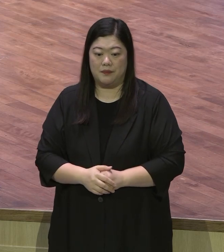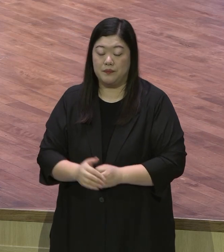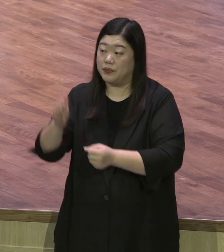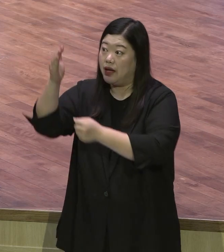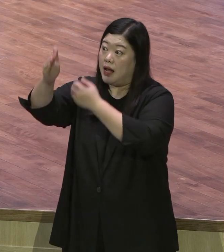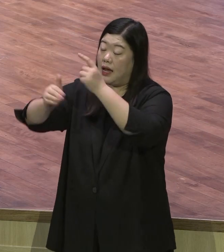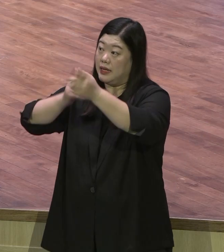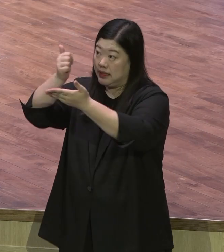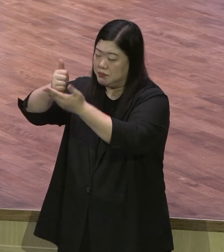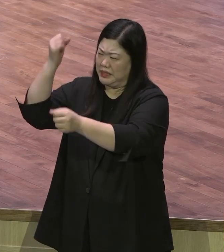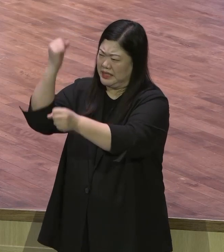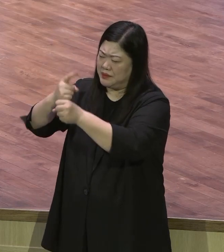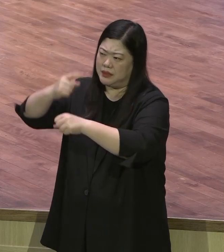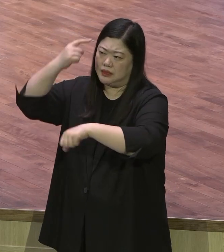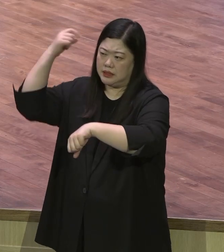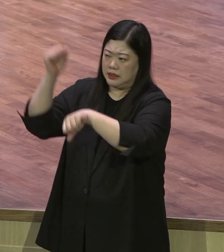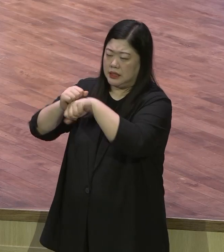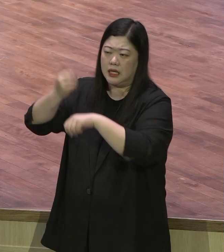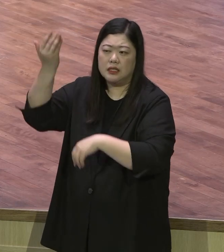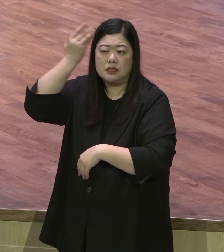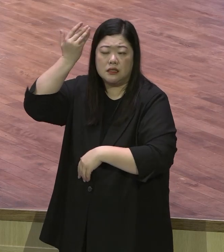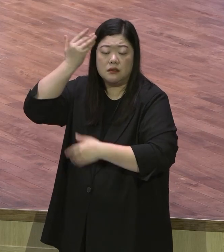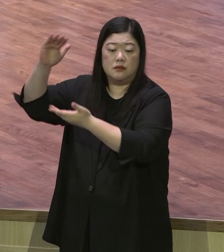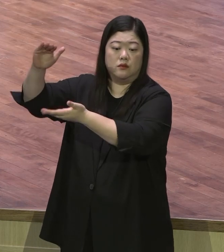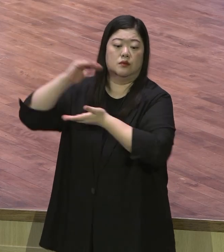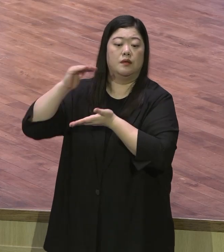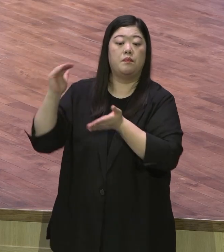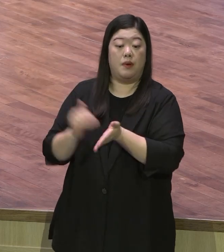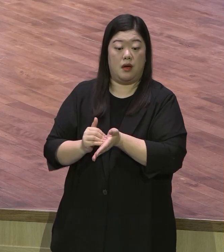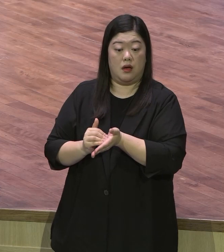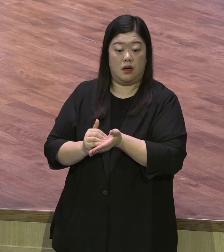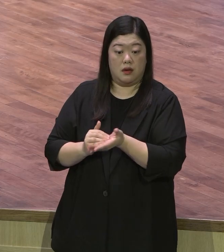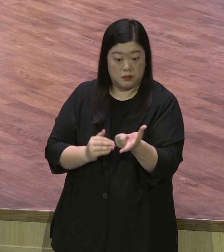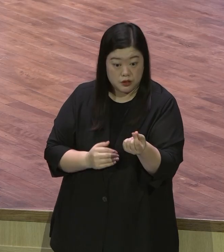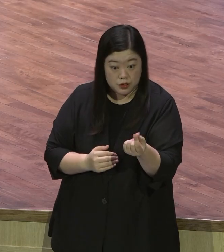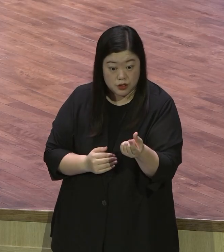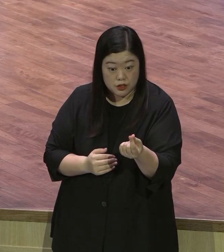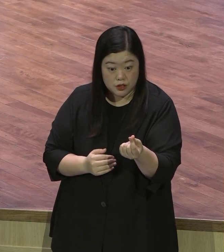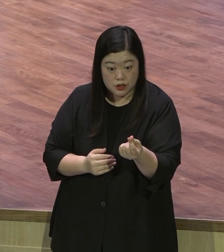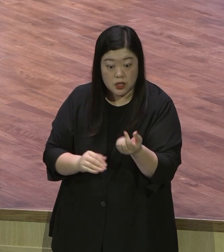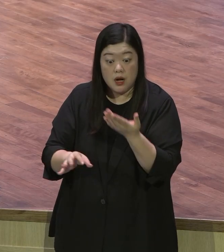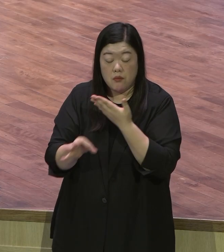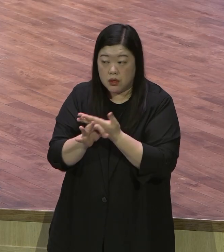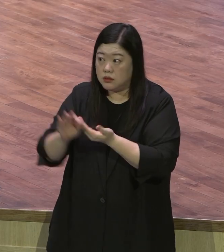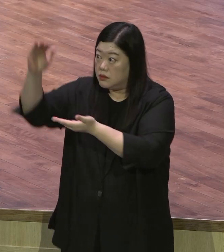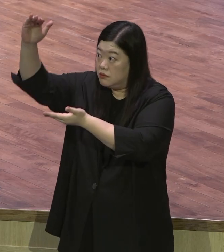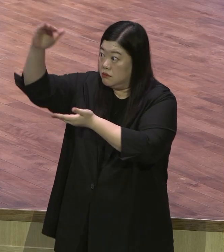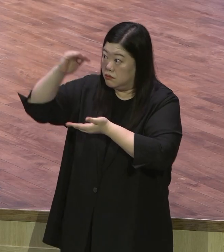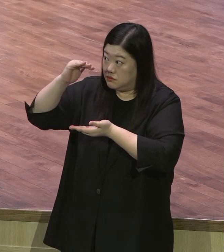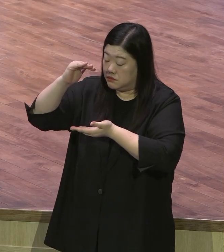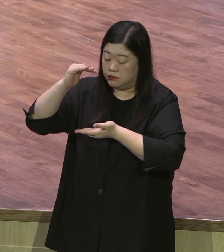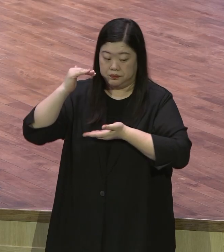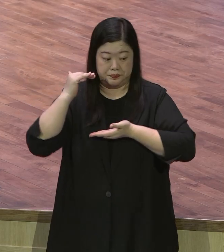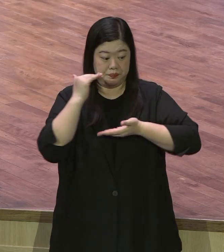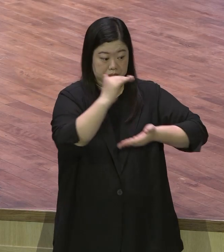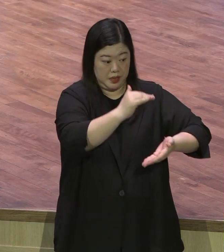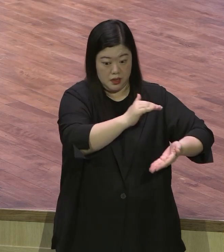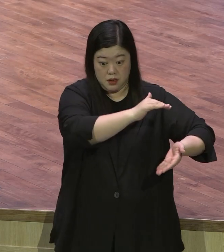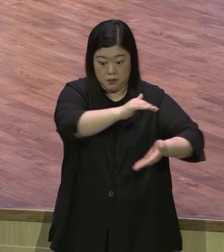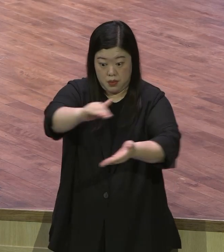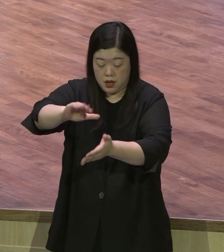하나님께서 지혜와 지식을 부어주신다 그런 말이죠. 아멘. 그래서요 큰 나라가 된다.